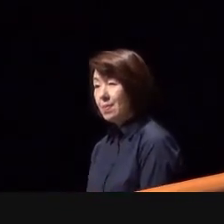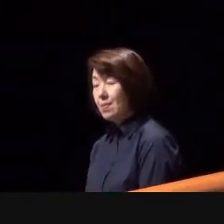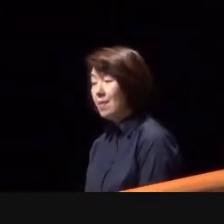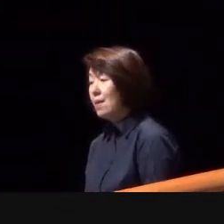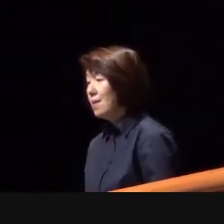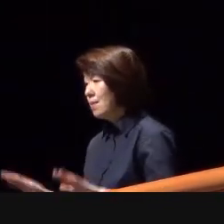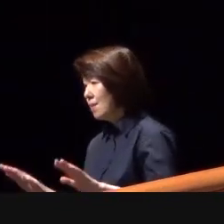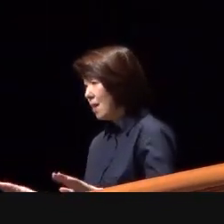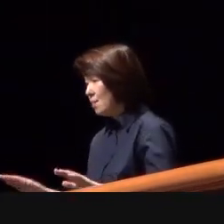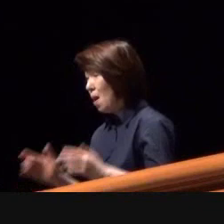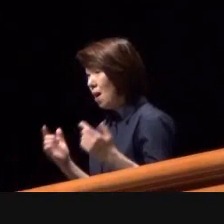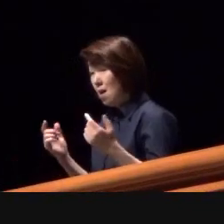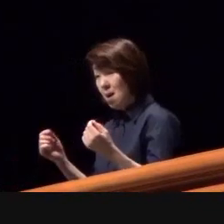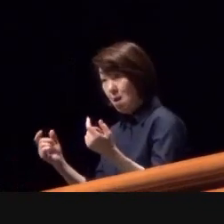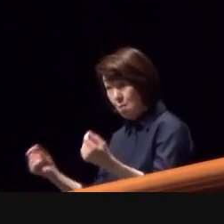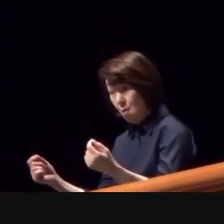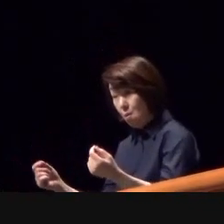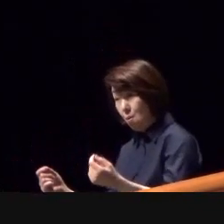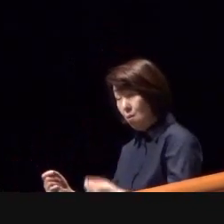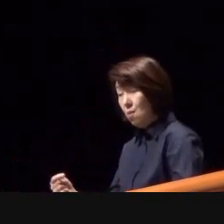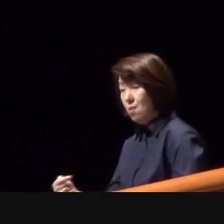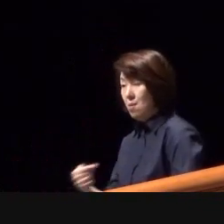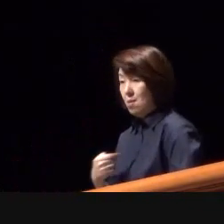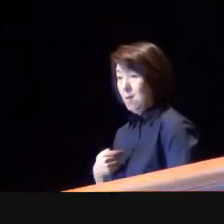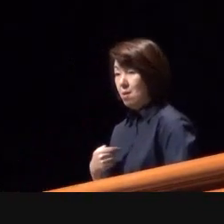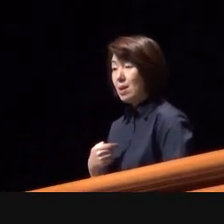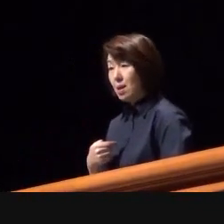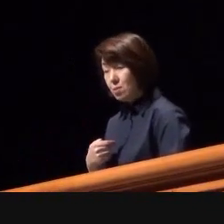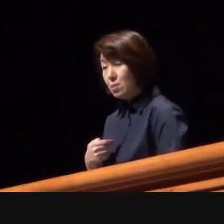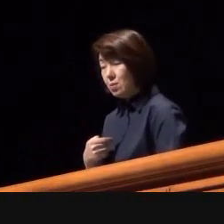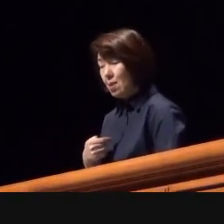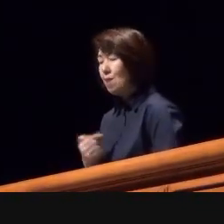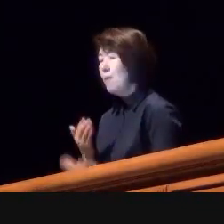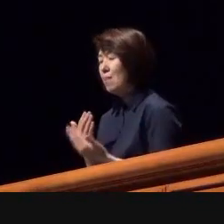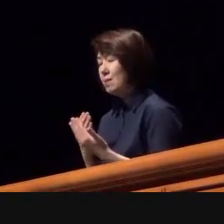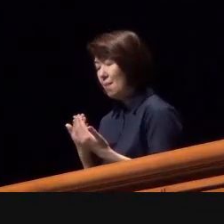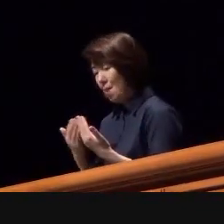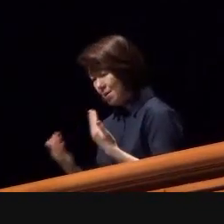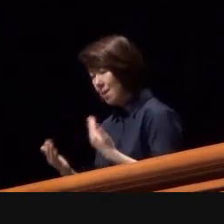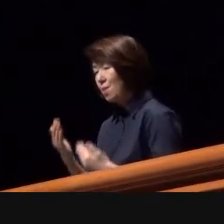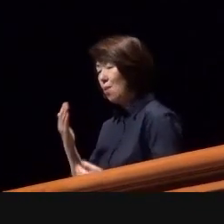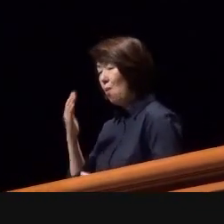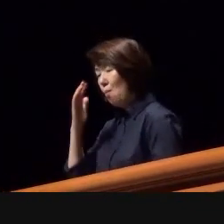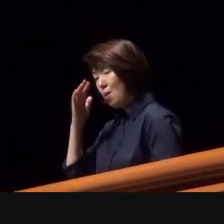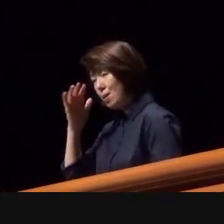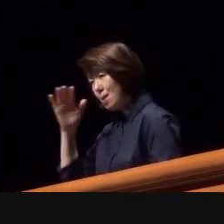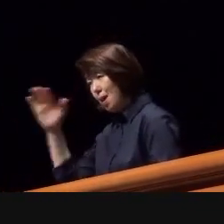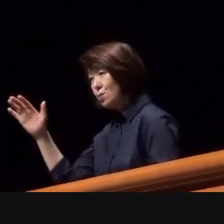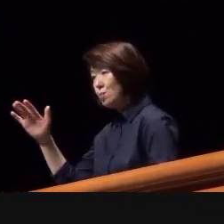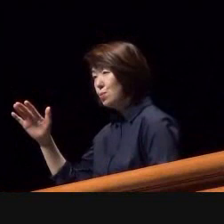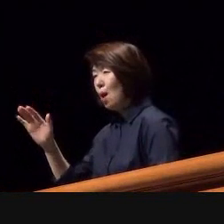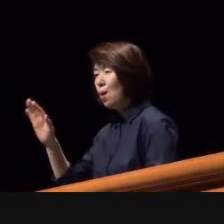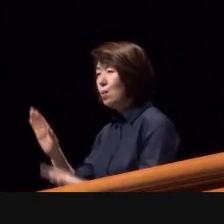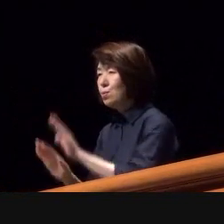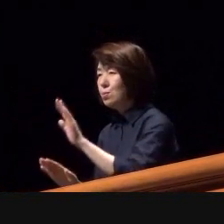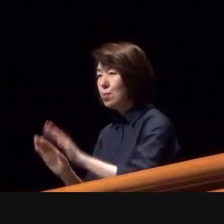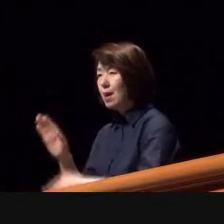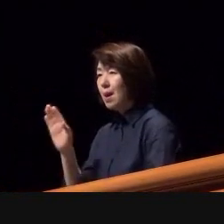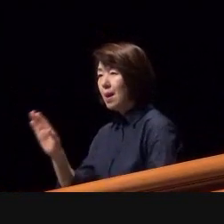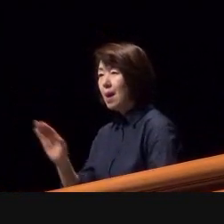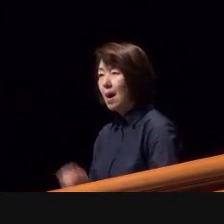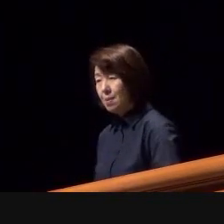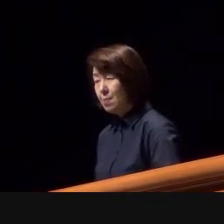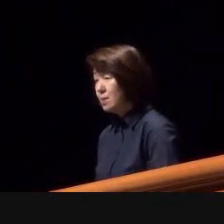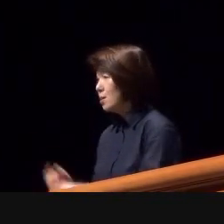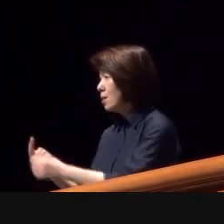今も私はですね、まざまざと思い出す風景がございます。一